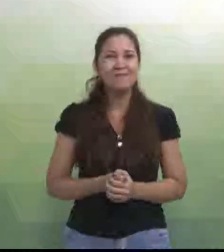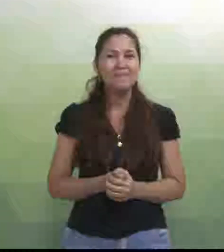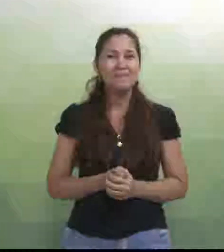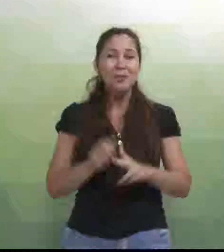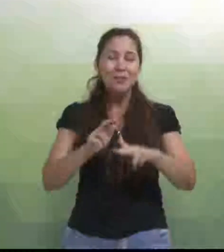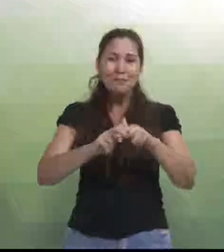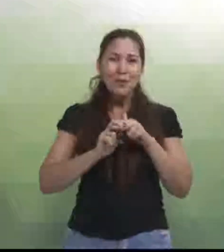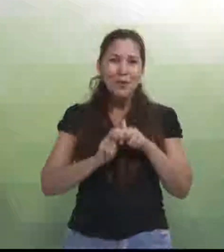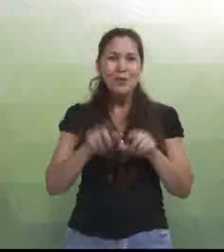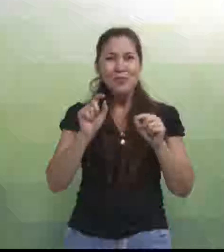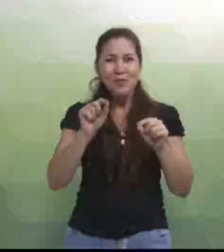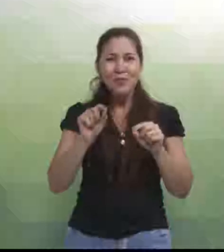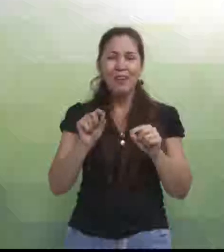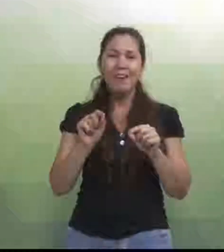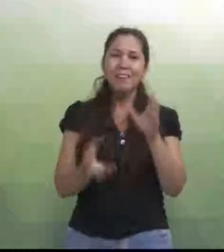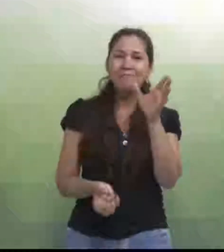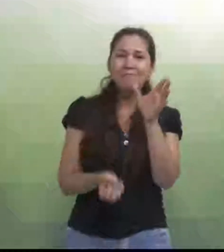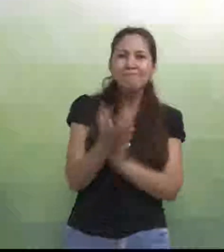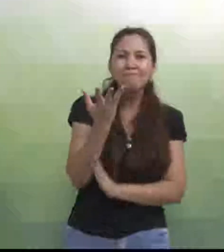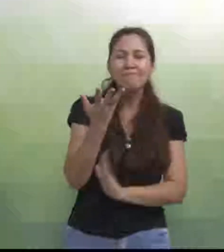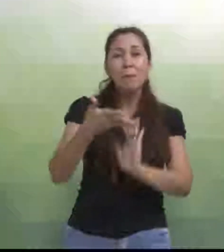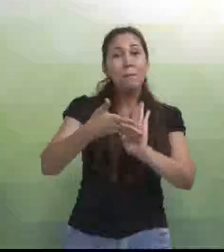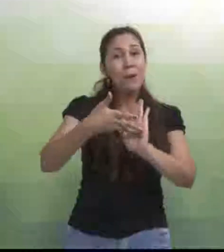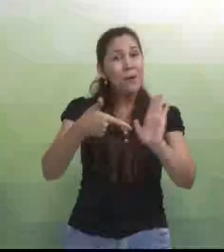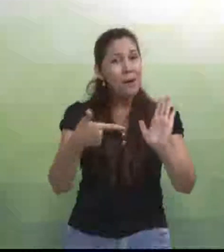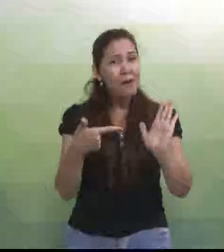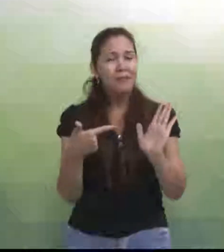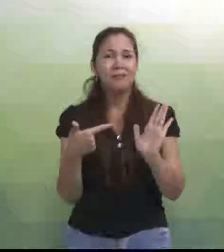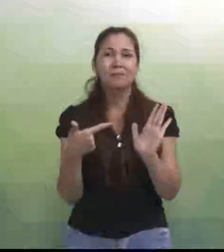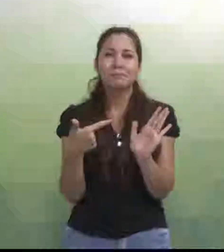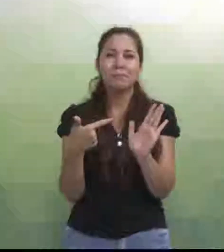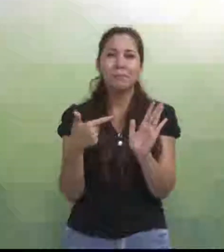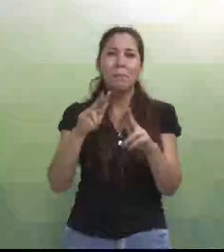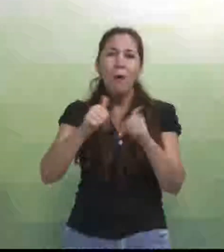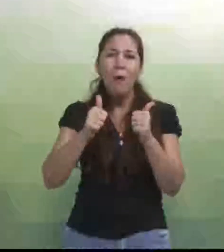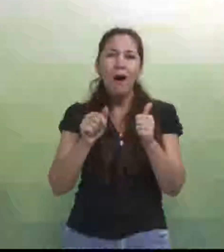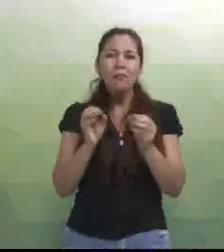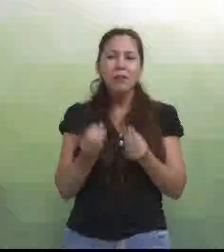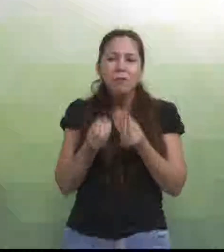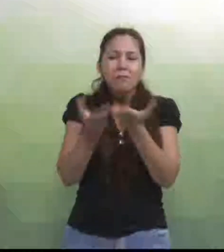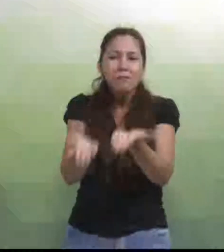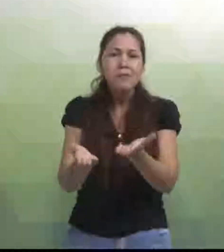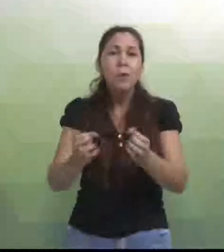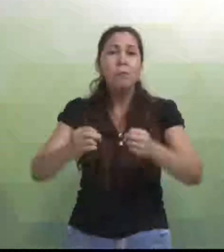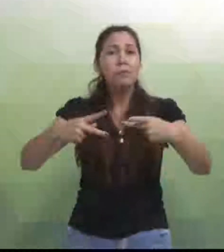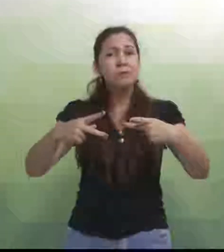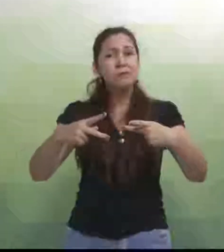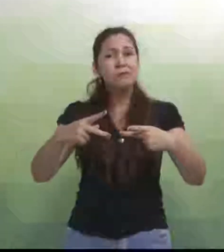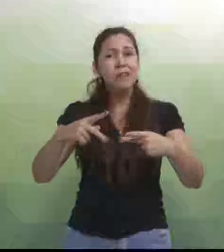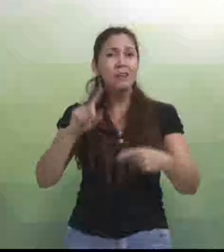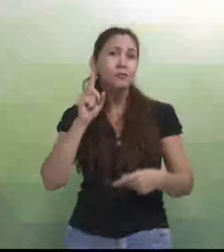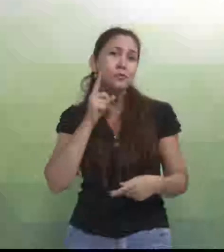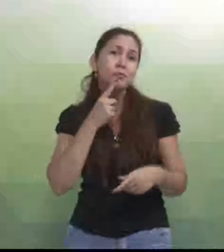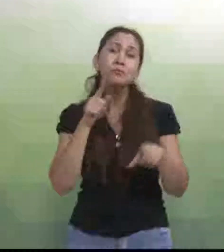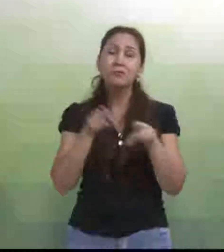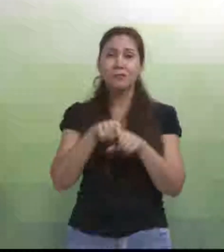Então, depois, teve o ProLibras, que ofereceu uma oportunidade para os surdos e também para os ouvintes no processo de ensino dessa